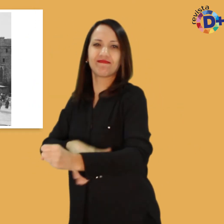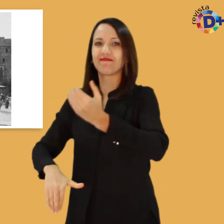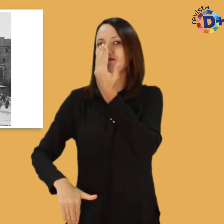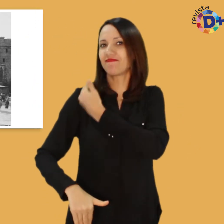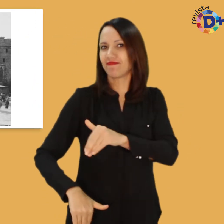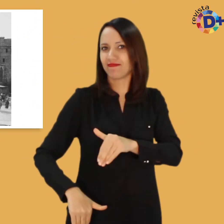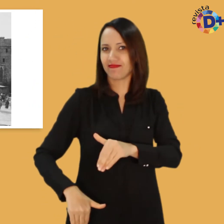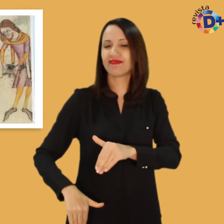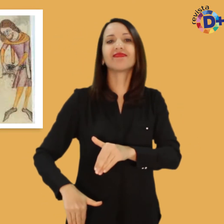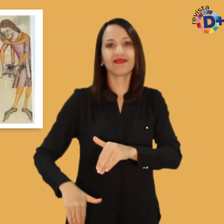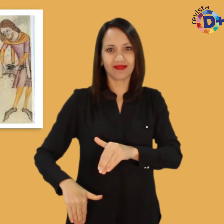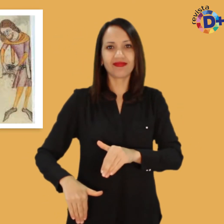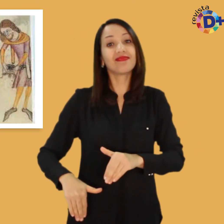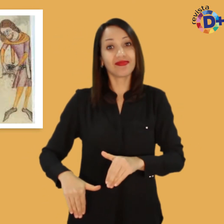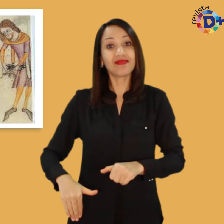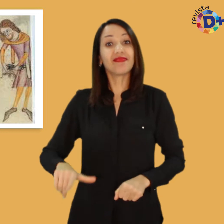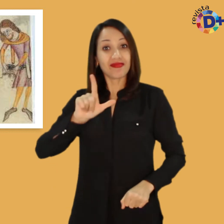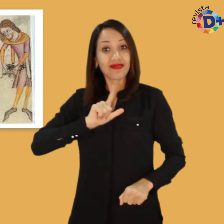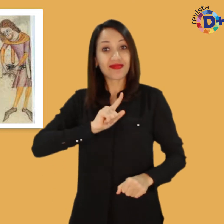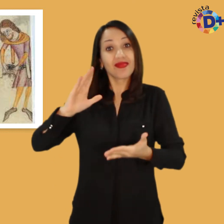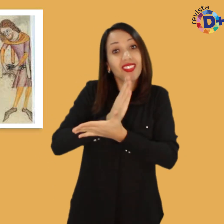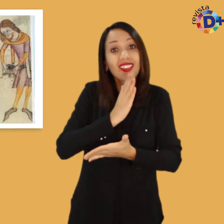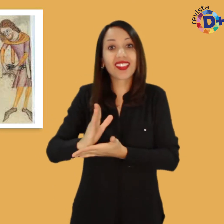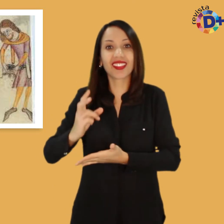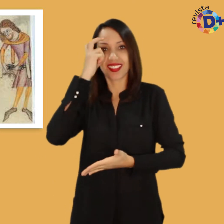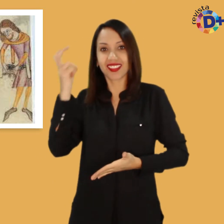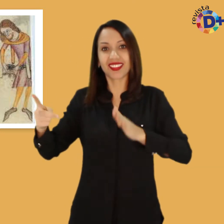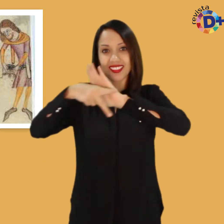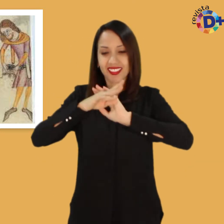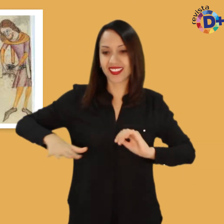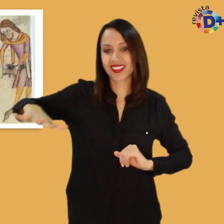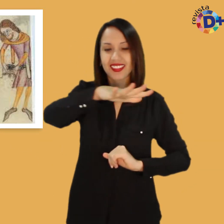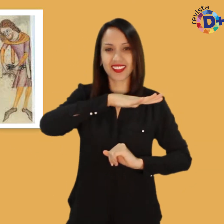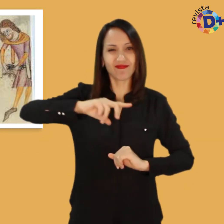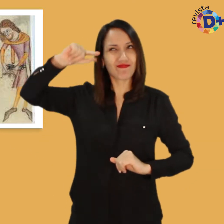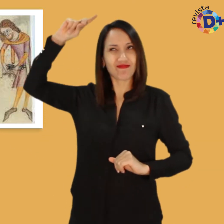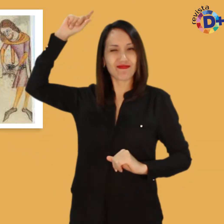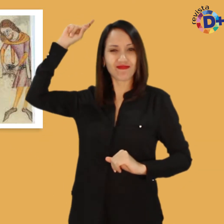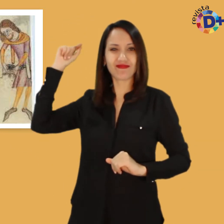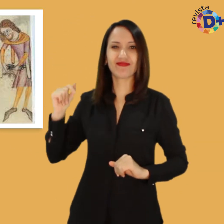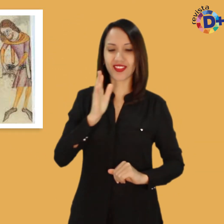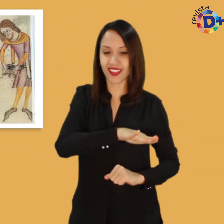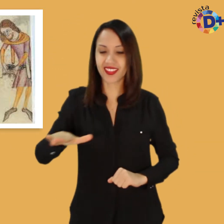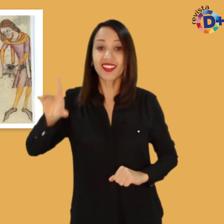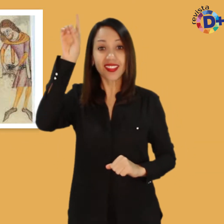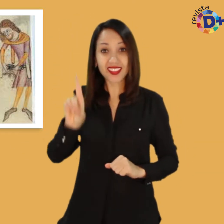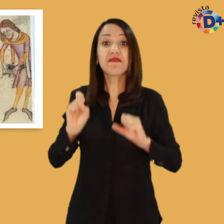guerras. Em algumas culturas primitivas, as crianças com deficiência podiam ser mortas,